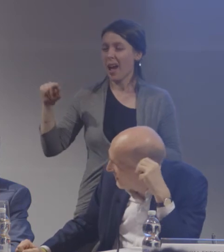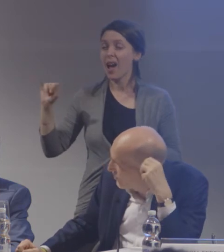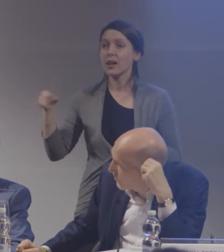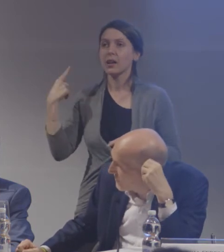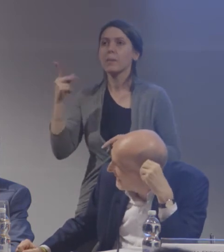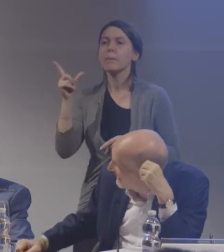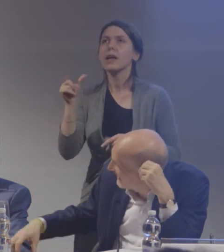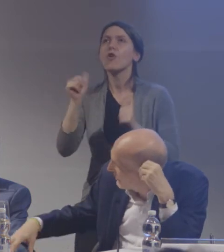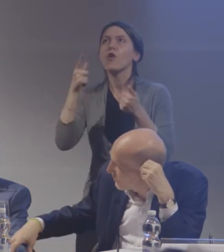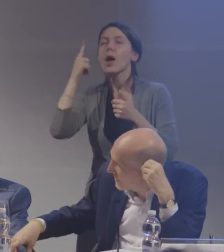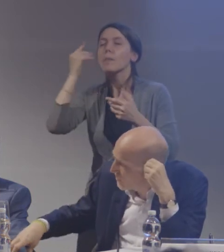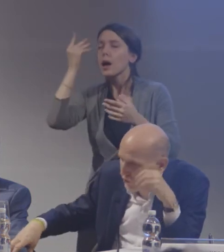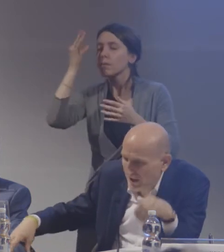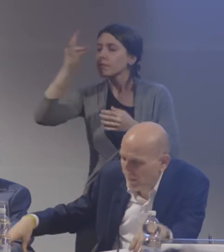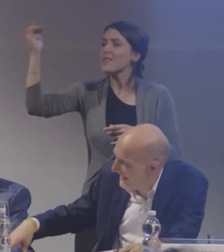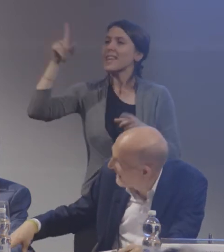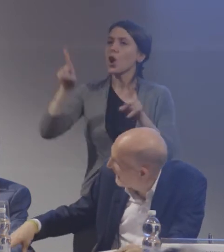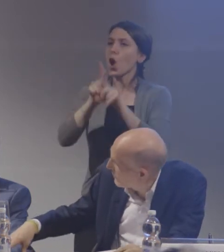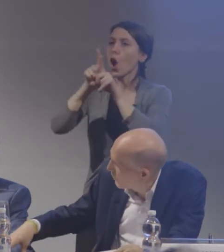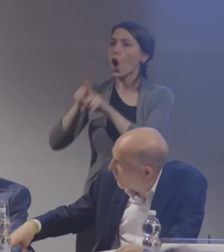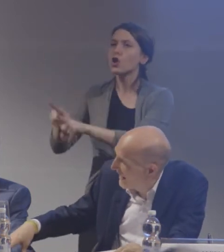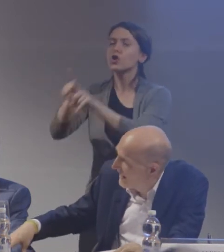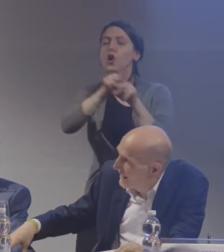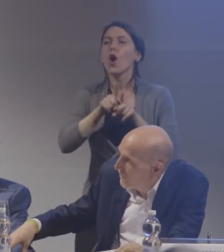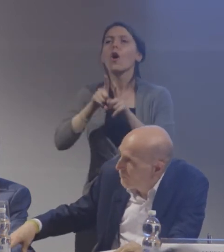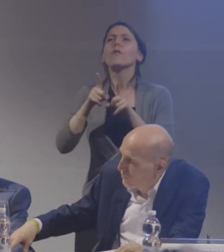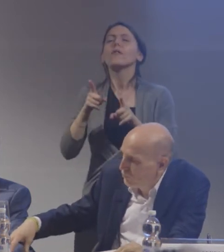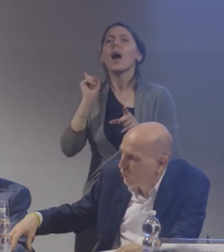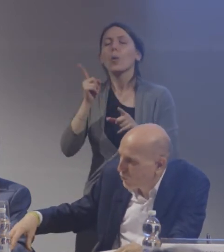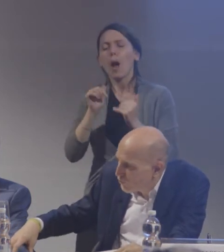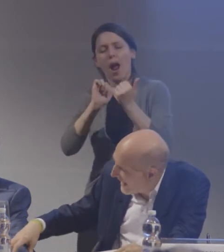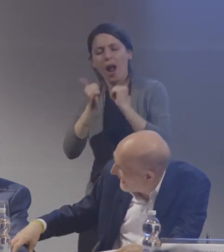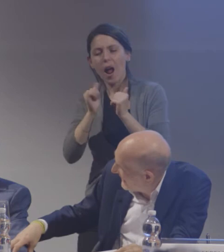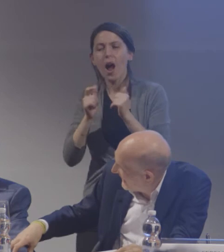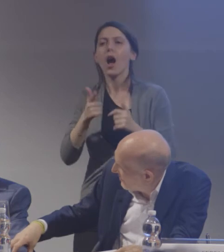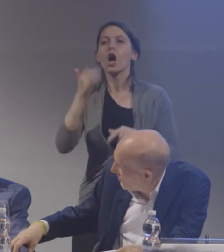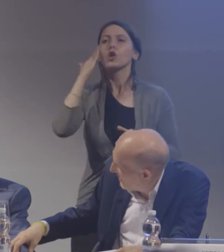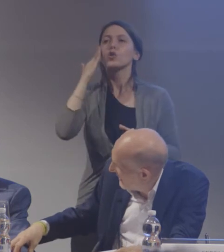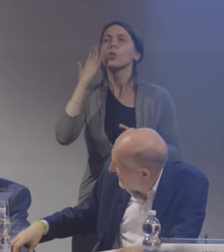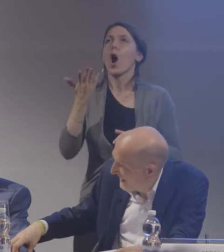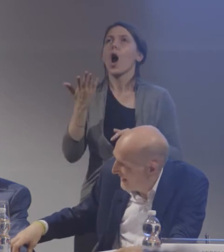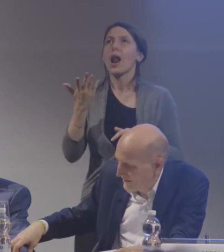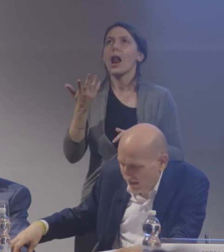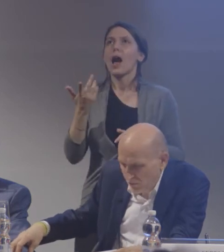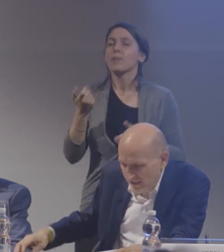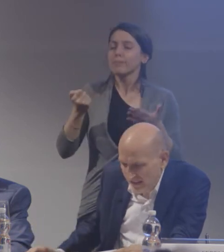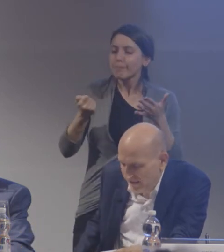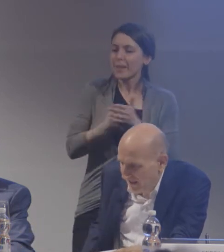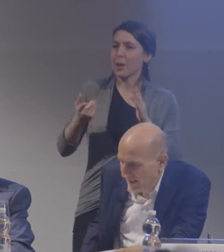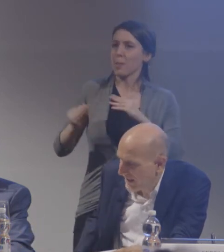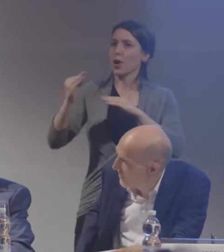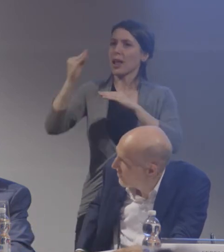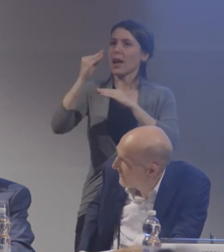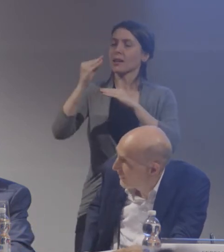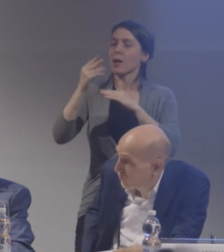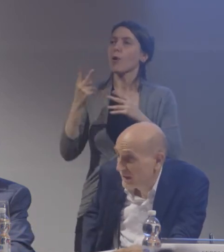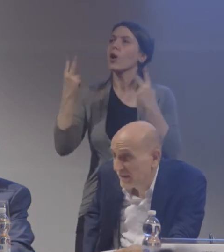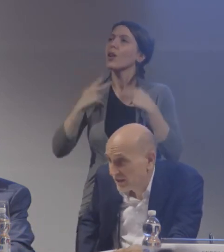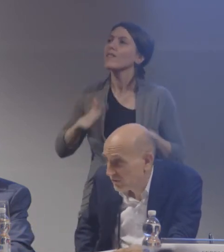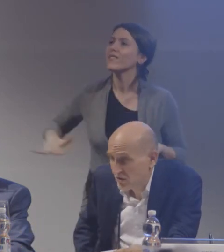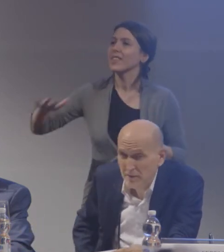tentativi che ci sono stati nella nostra storia per rendere la scuola un punto cruciale della crescita della vita collettiva e della